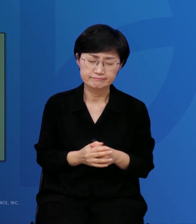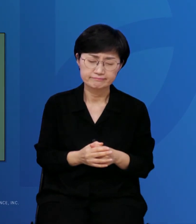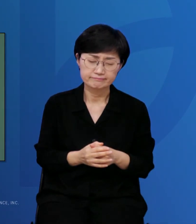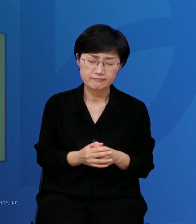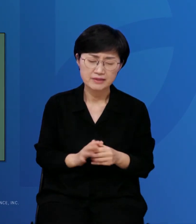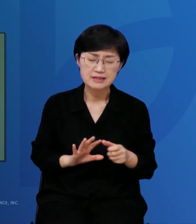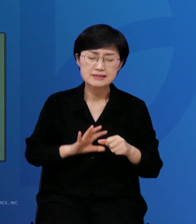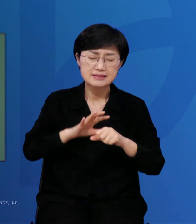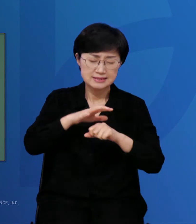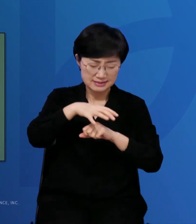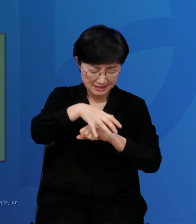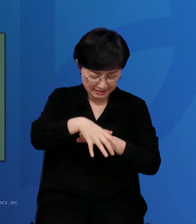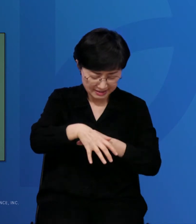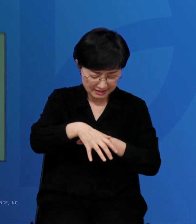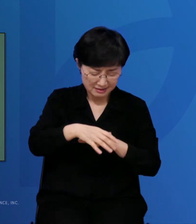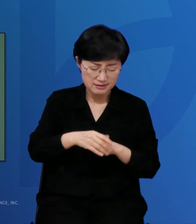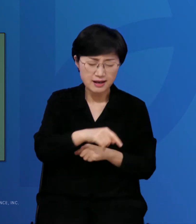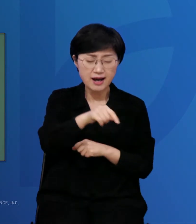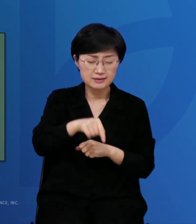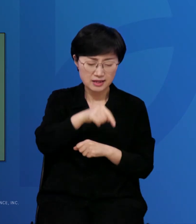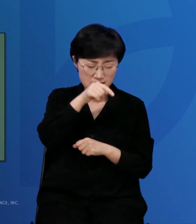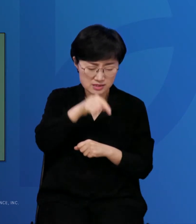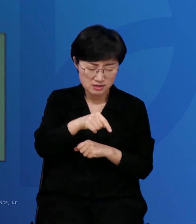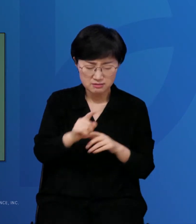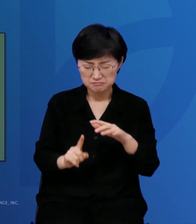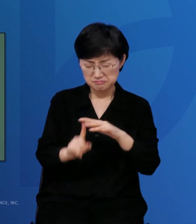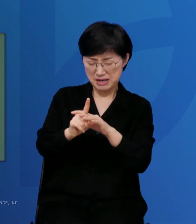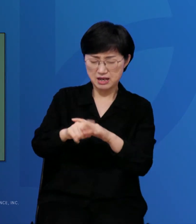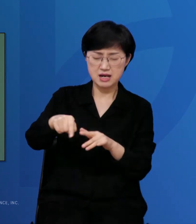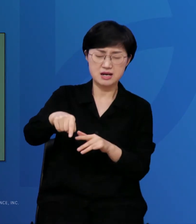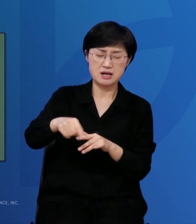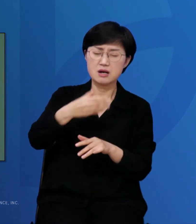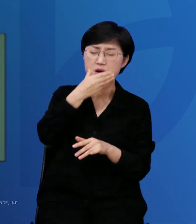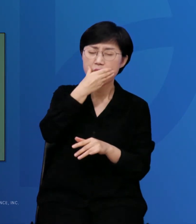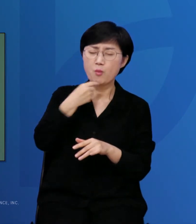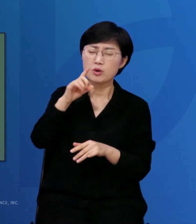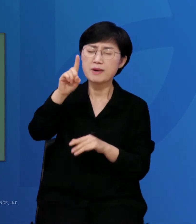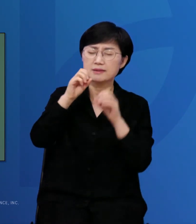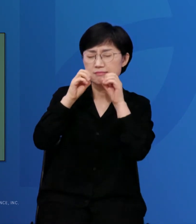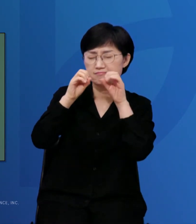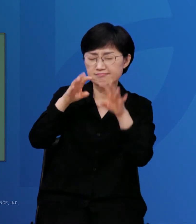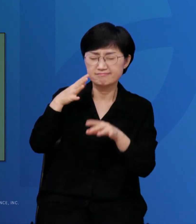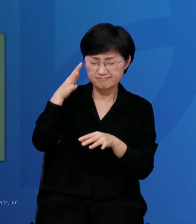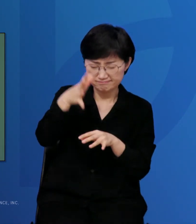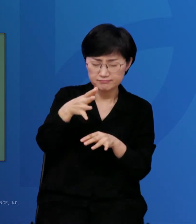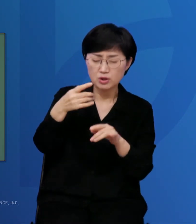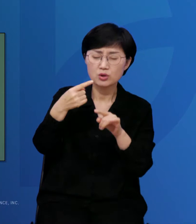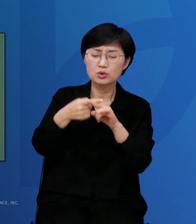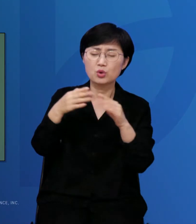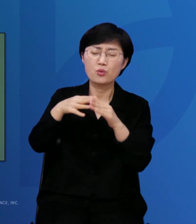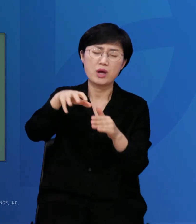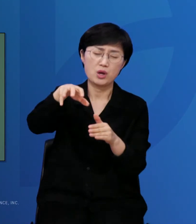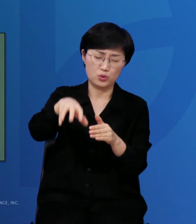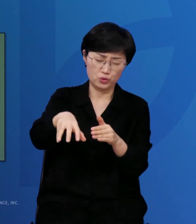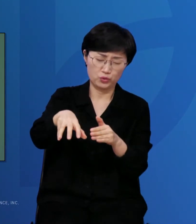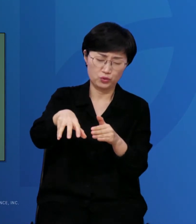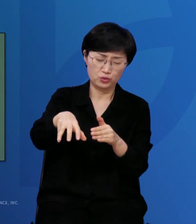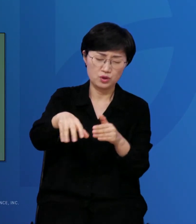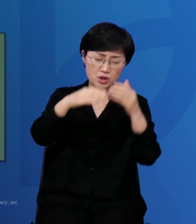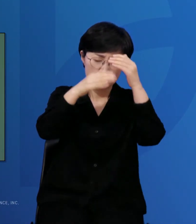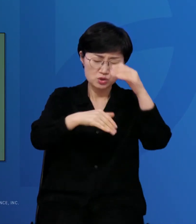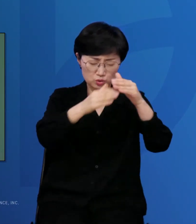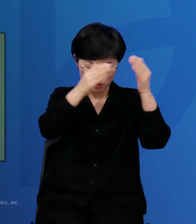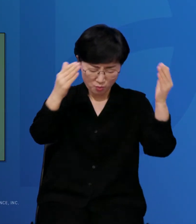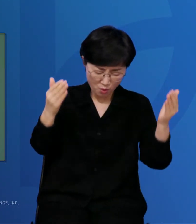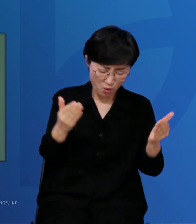전 세계에서 유일하게 오직 복음만 증가하는 이곳에 전 성도가 모든 것을 걸고 전도와 선교 24 기도할